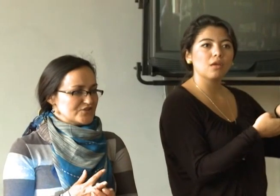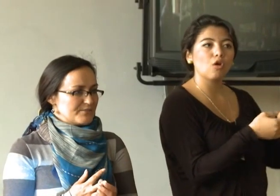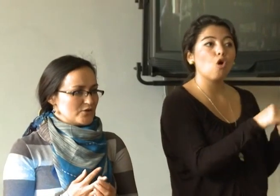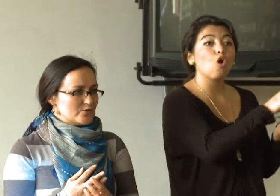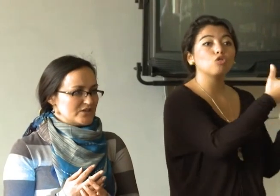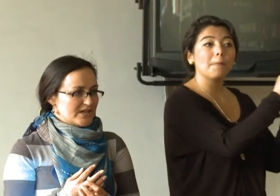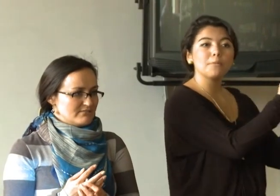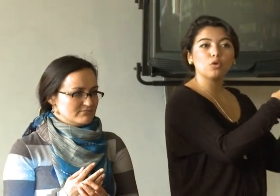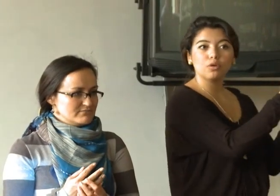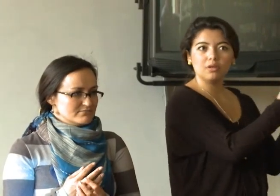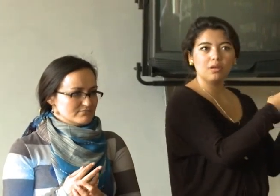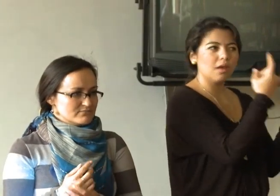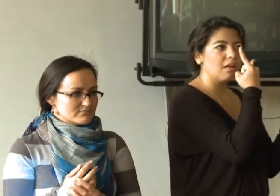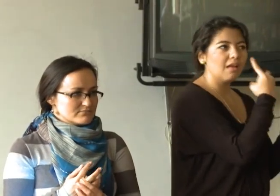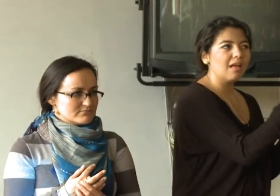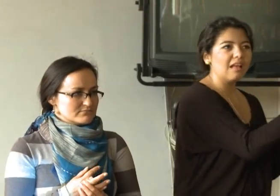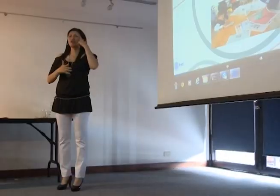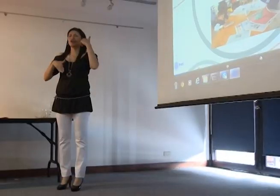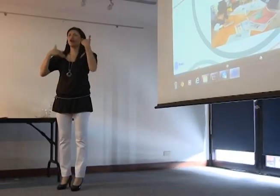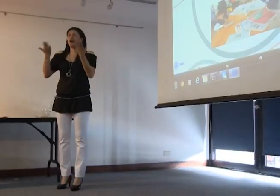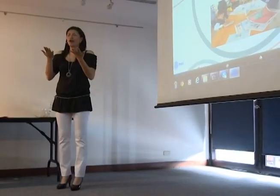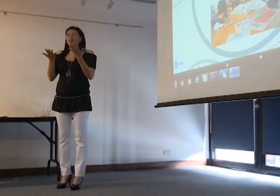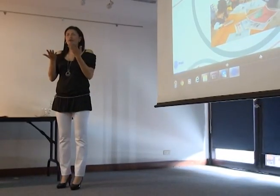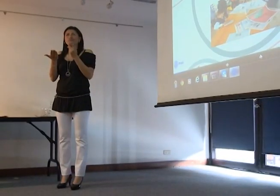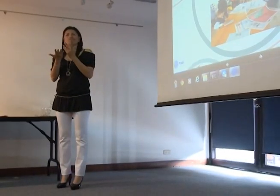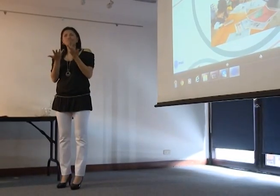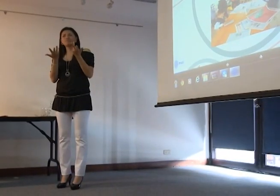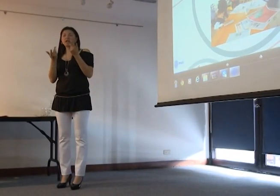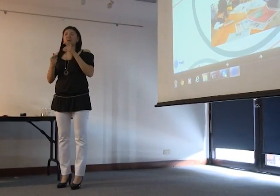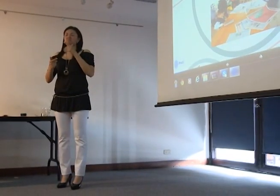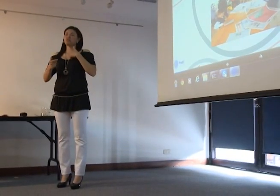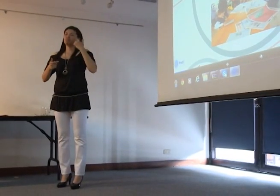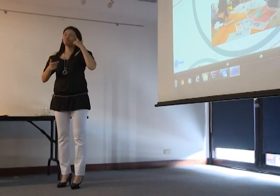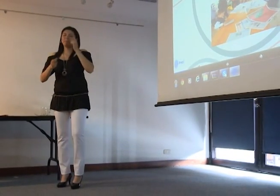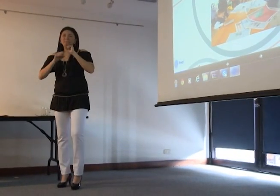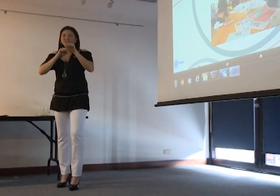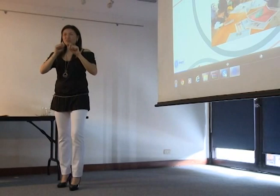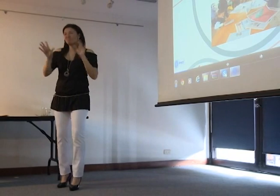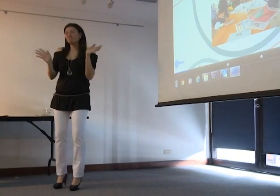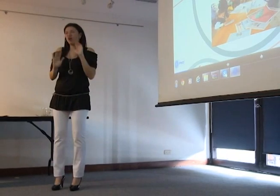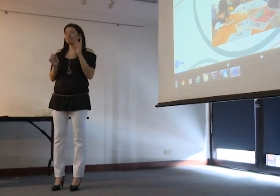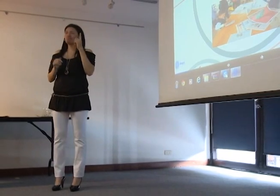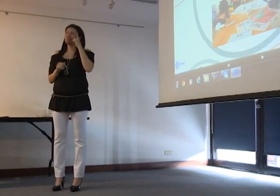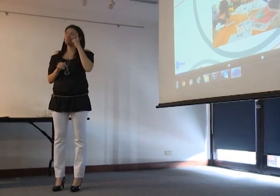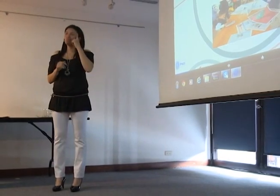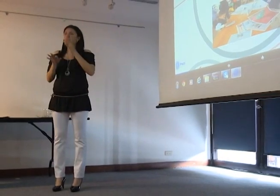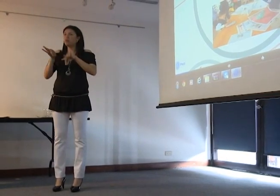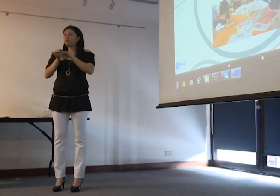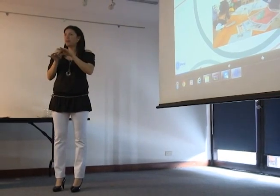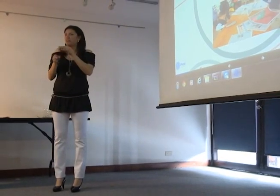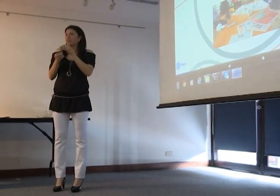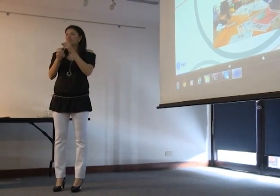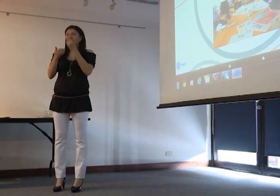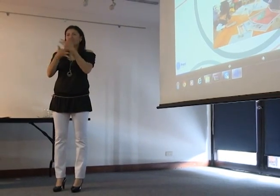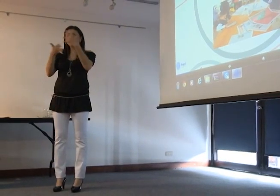hacerlo porque tienen posibilidades en esa dimensión cognitiva, lingüística, cultural,